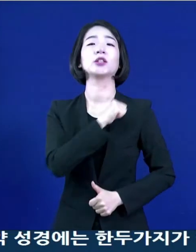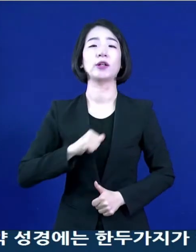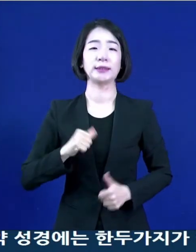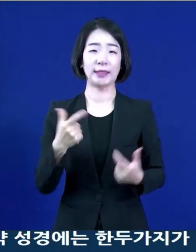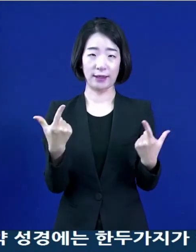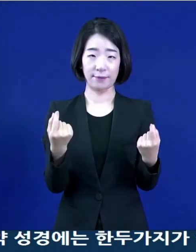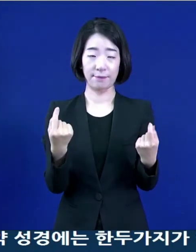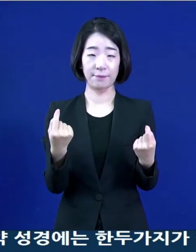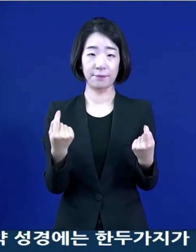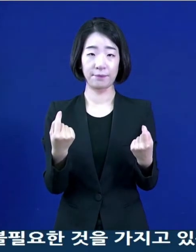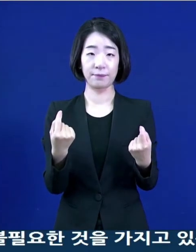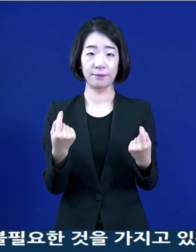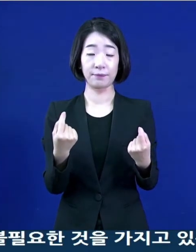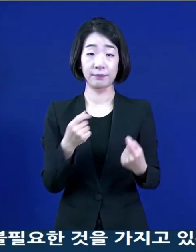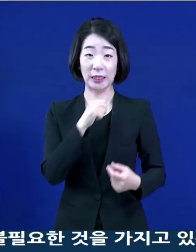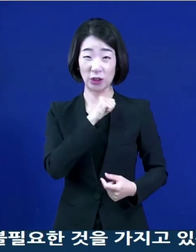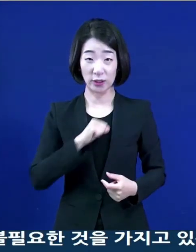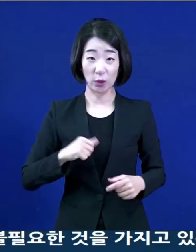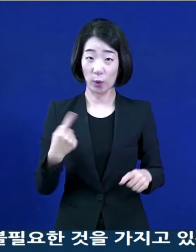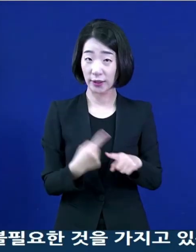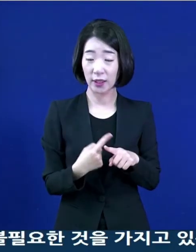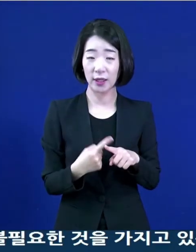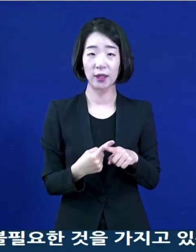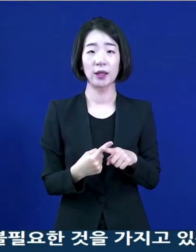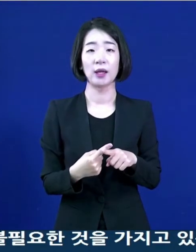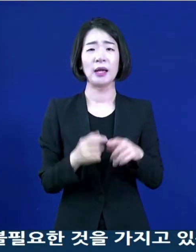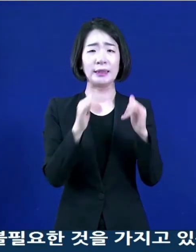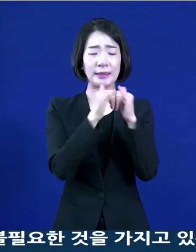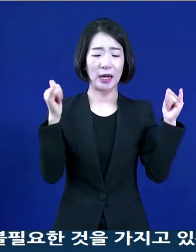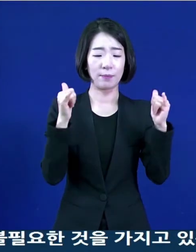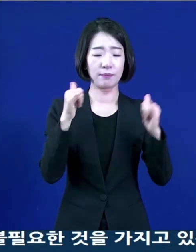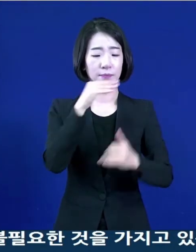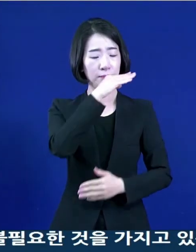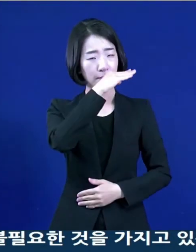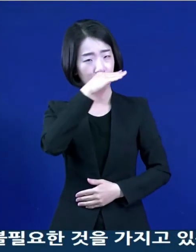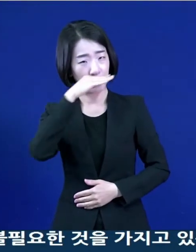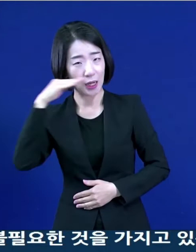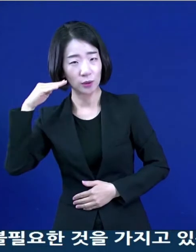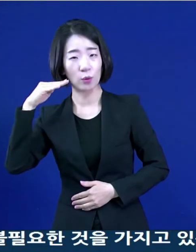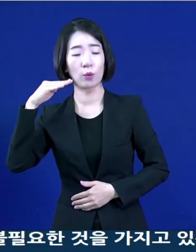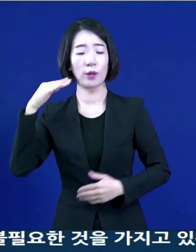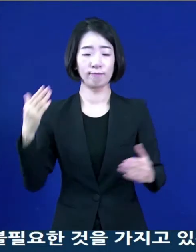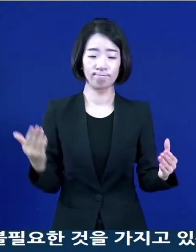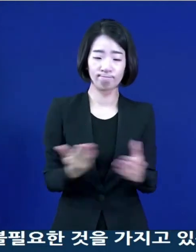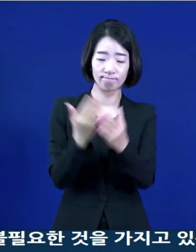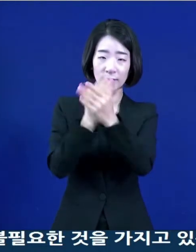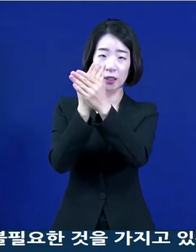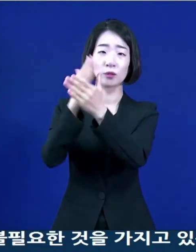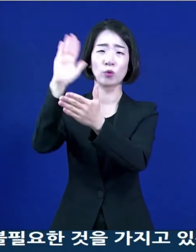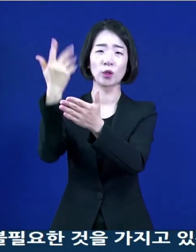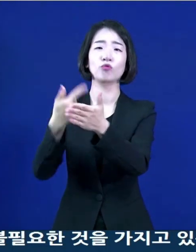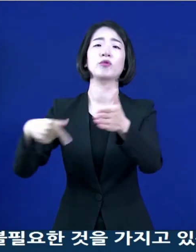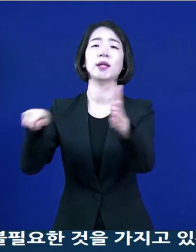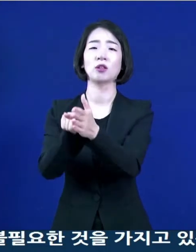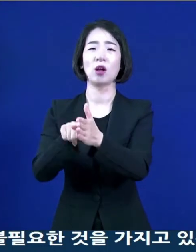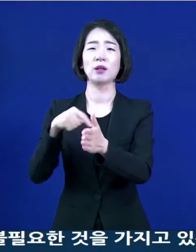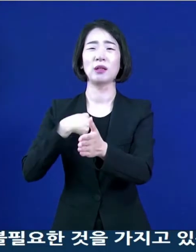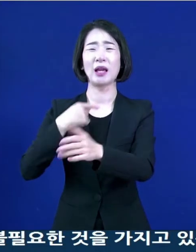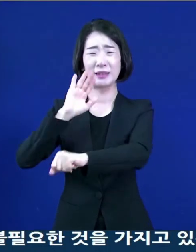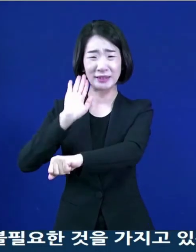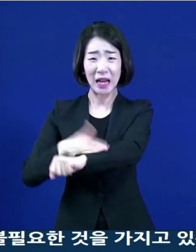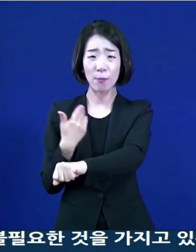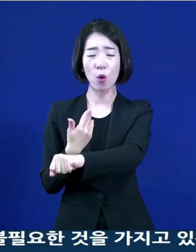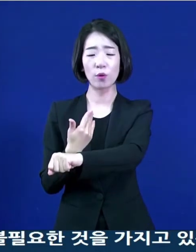겁니다. 사람이 바르게 되고 발전하는 방법이 어떤 경우에는요, 내가 잘못하는 것을 잘라내는